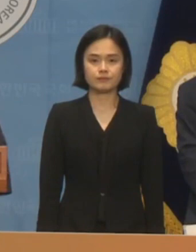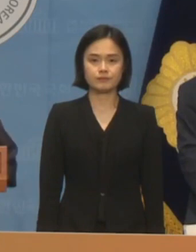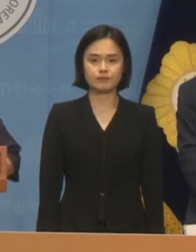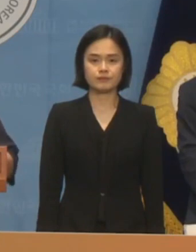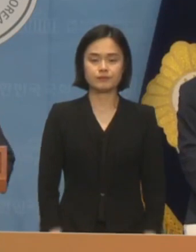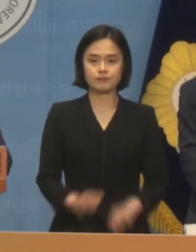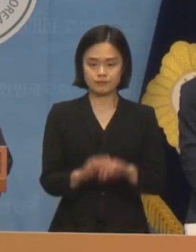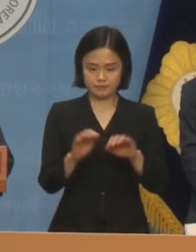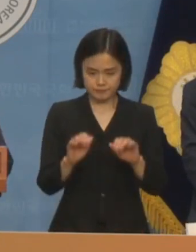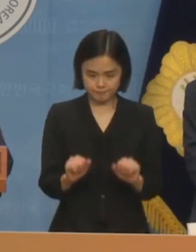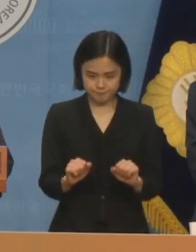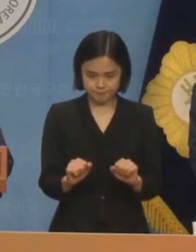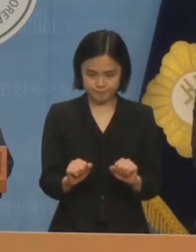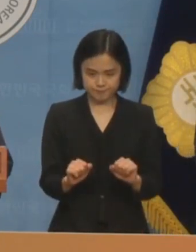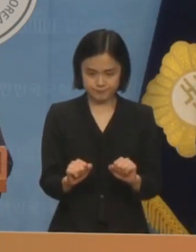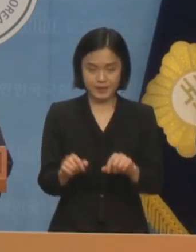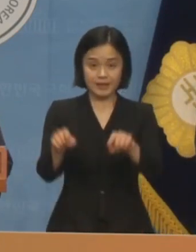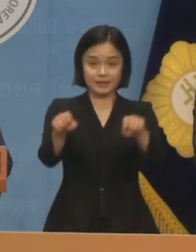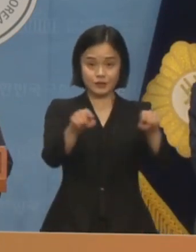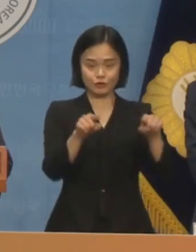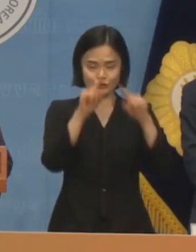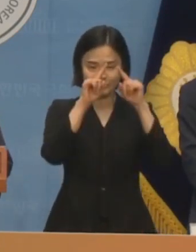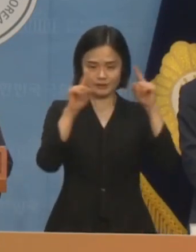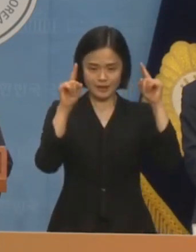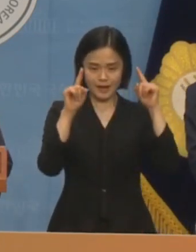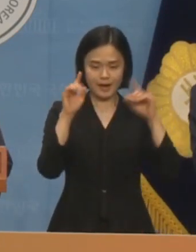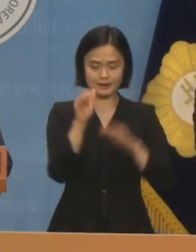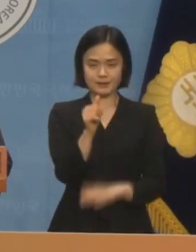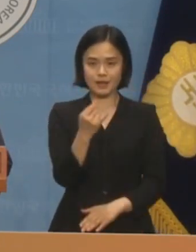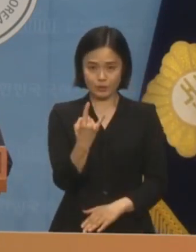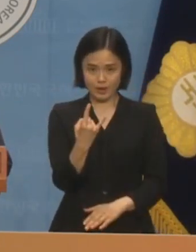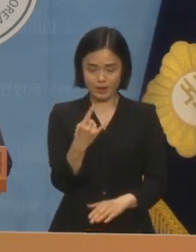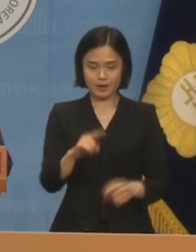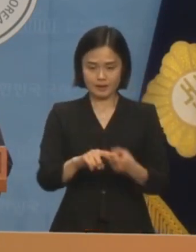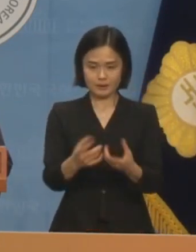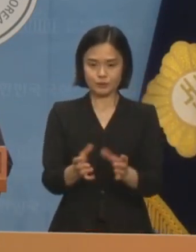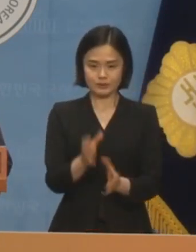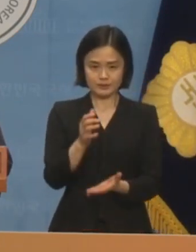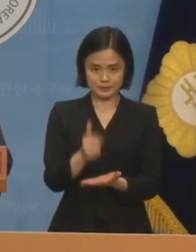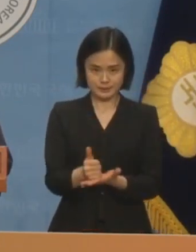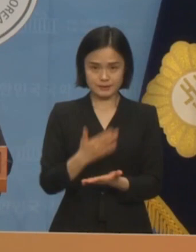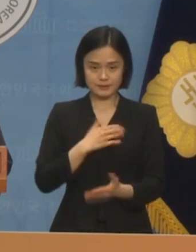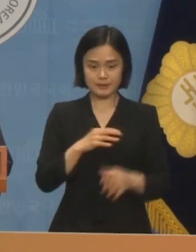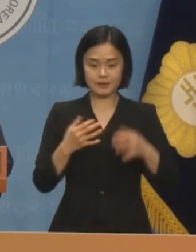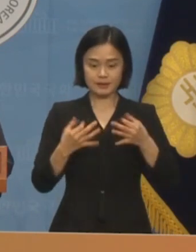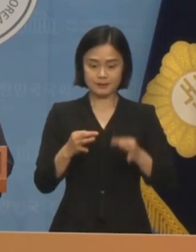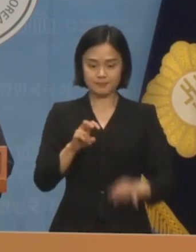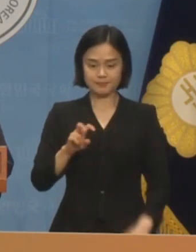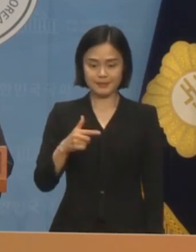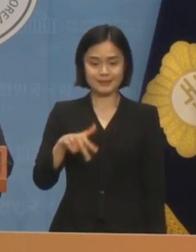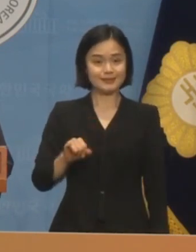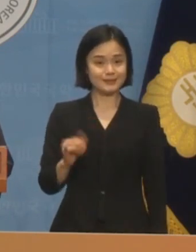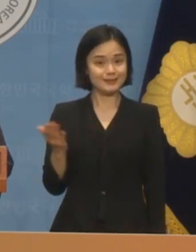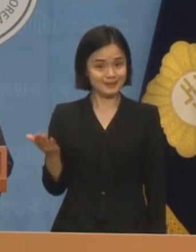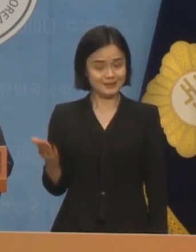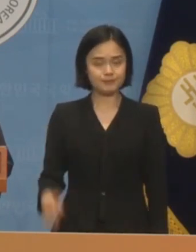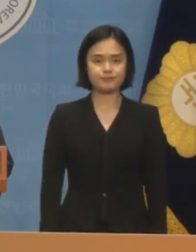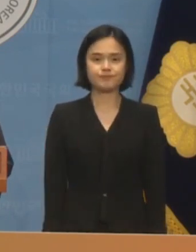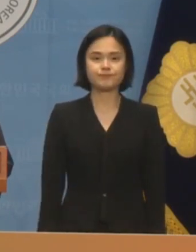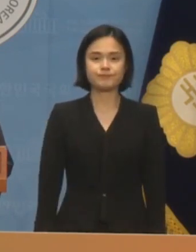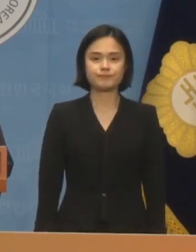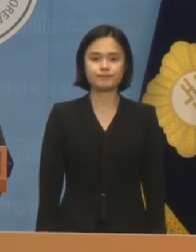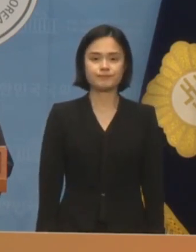네, 안녕하십니까. 전국대학 학생회 네트워크 기획국장 김민지입니다. 드디어 취업 후 학자금